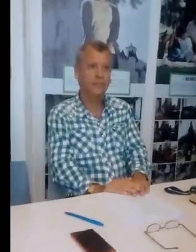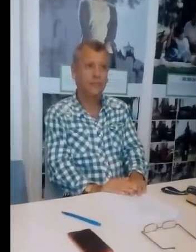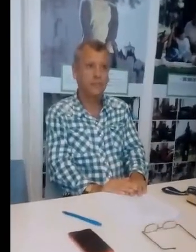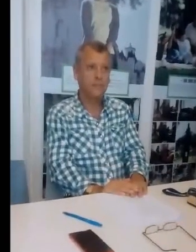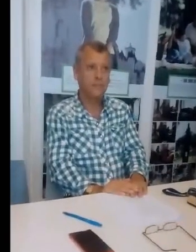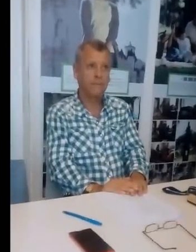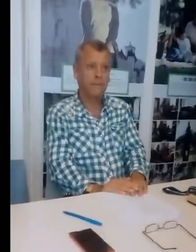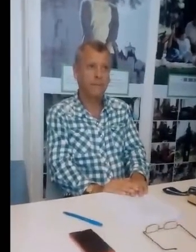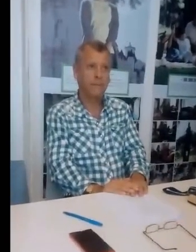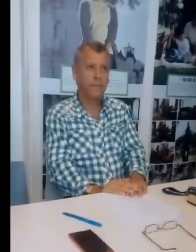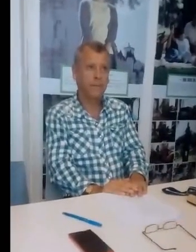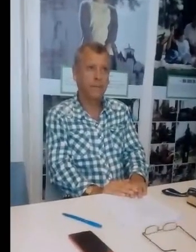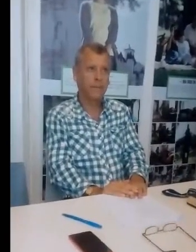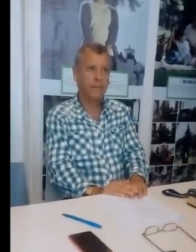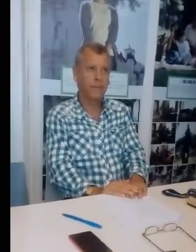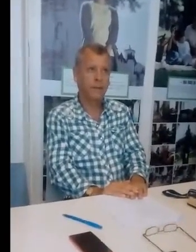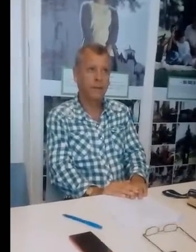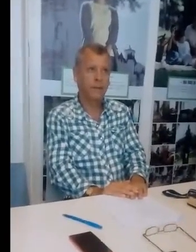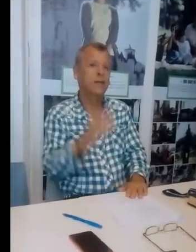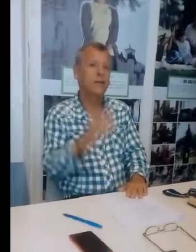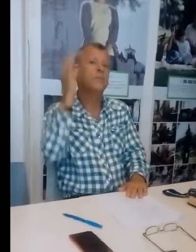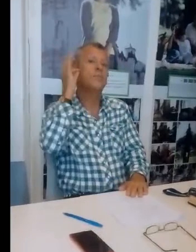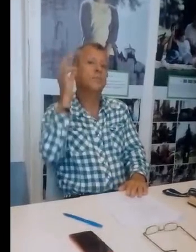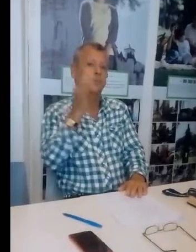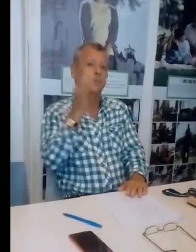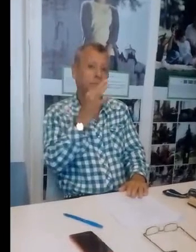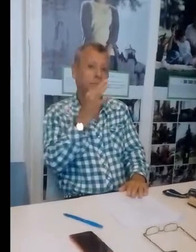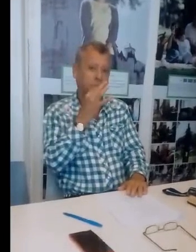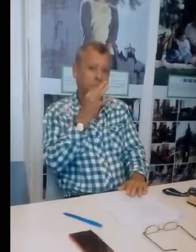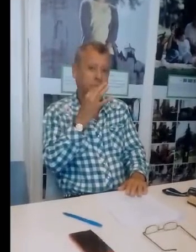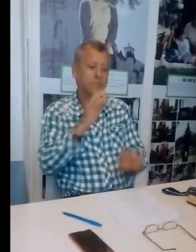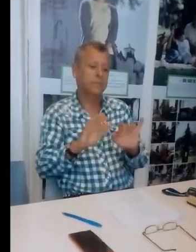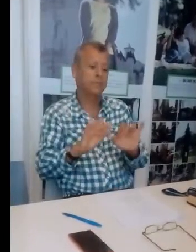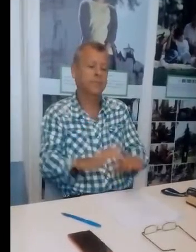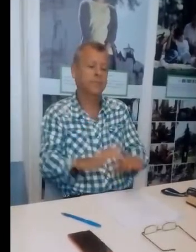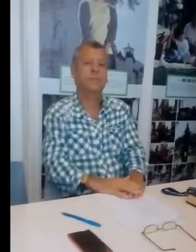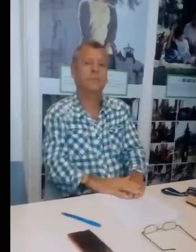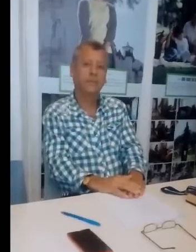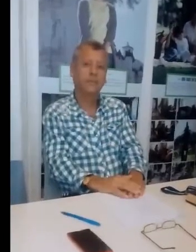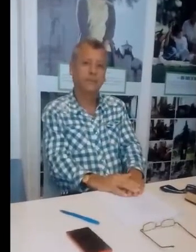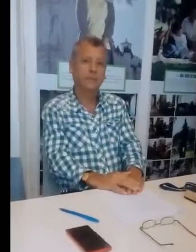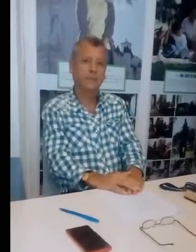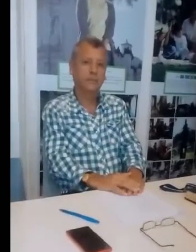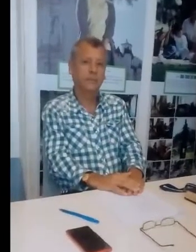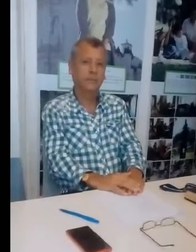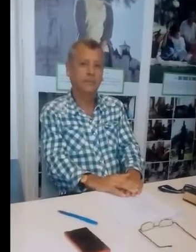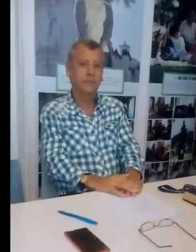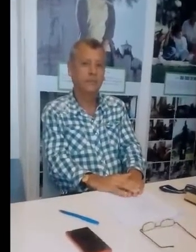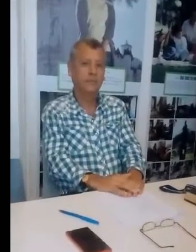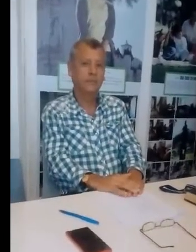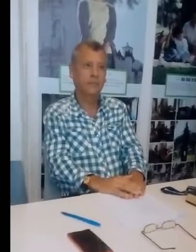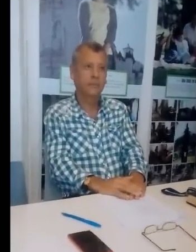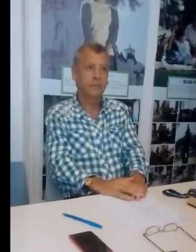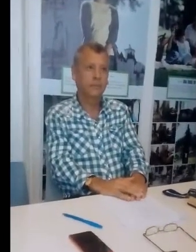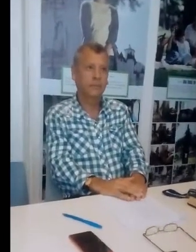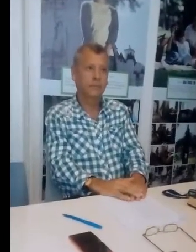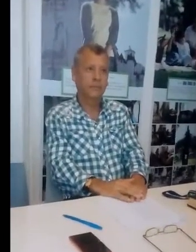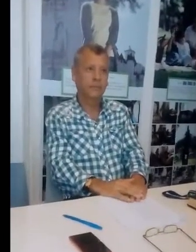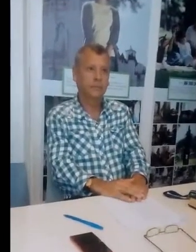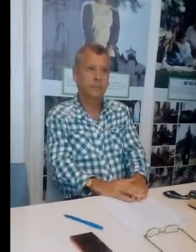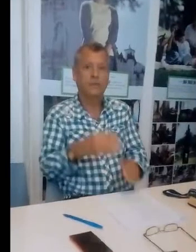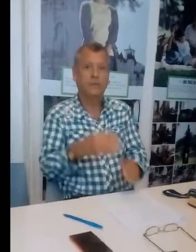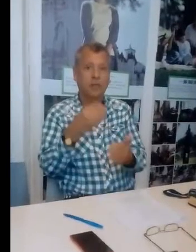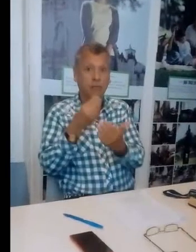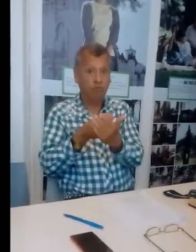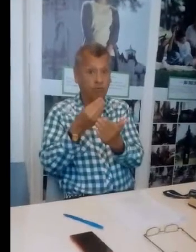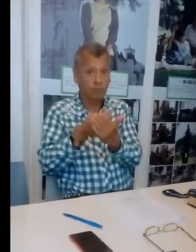diga es tal cosa, rectoría de la Universidad San Carlos es tal cosa, ¿verdad? Un apoyo desinteresado, ahí le están dictando la